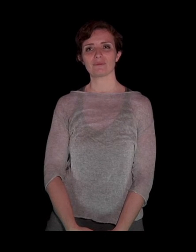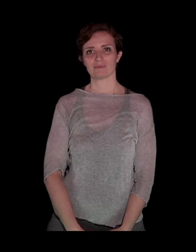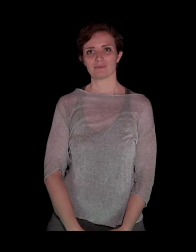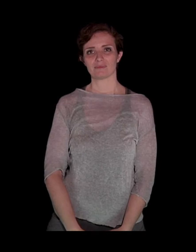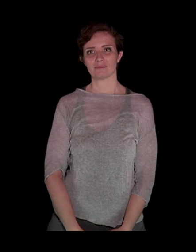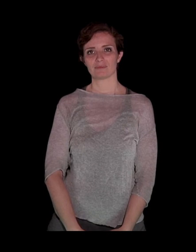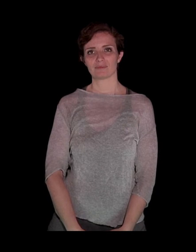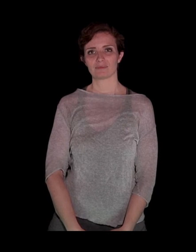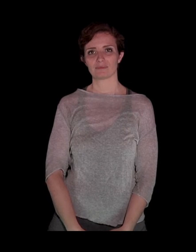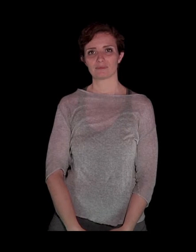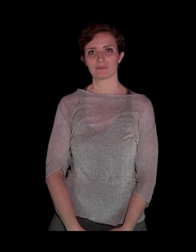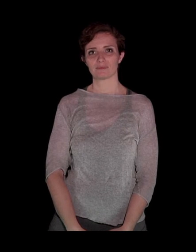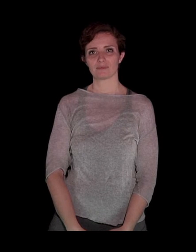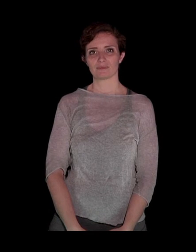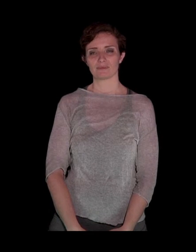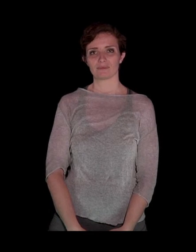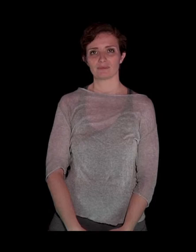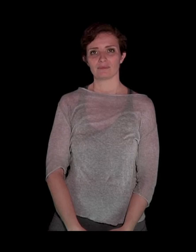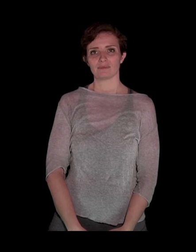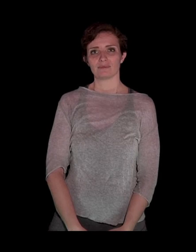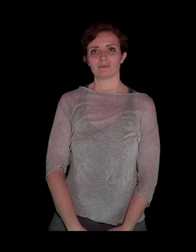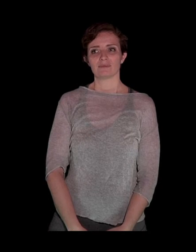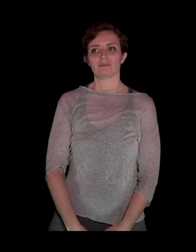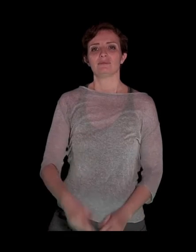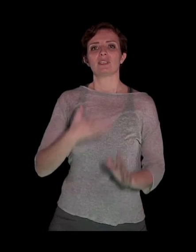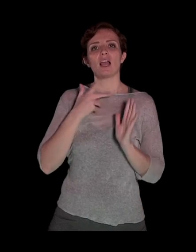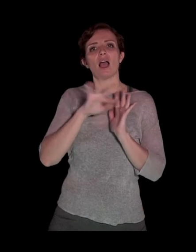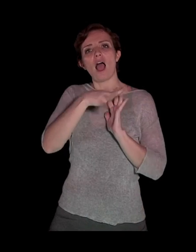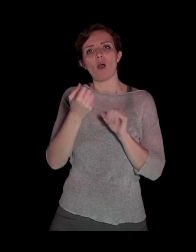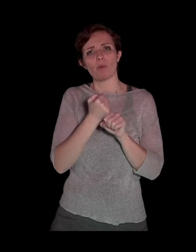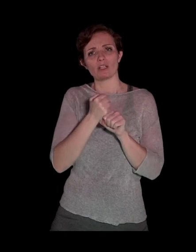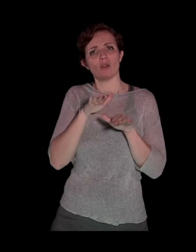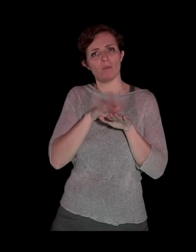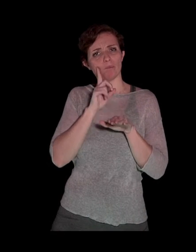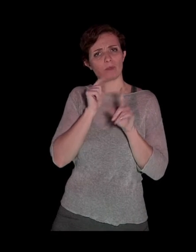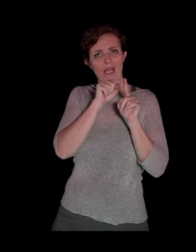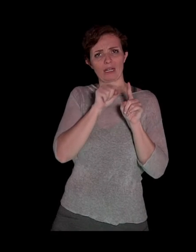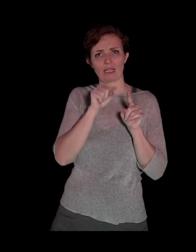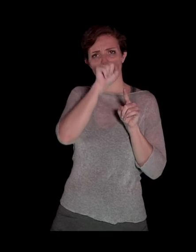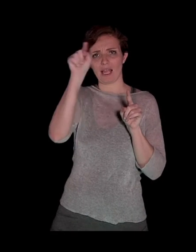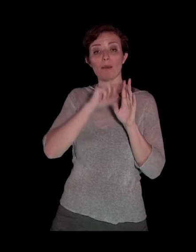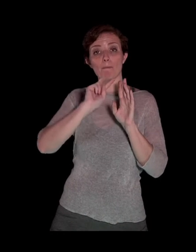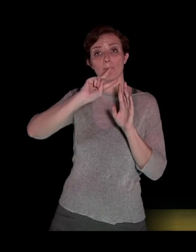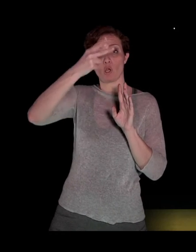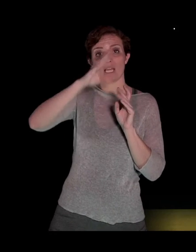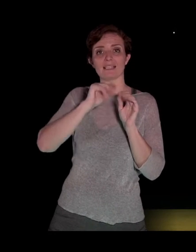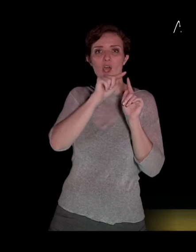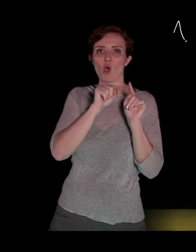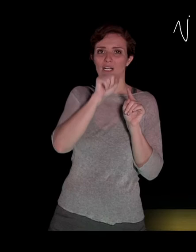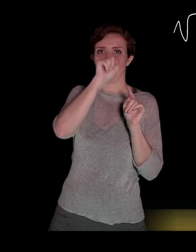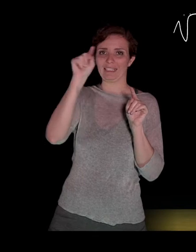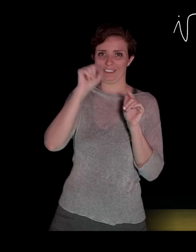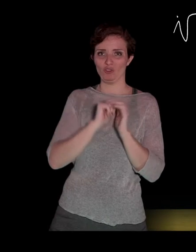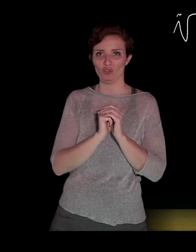altre operazioni ancora con i radicali riguardano la potenza e la radice del radicale quindi la potenza ennesima di un radicale